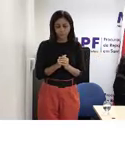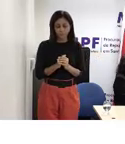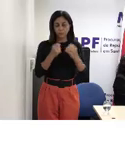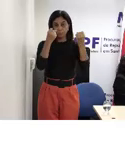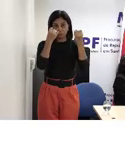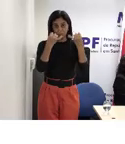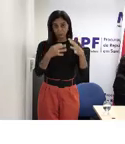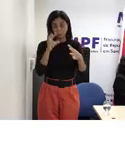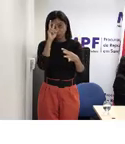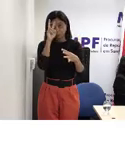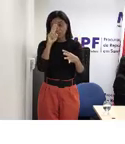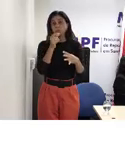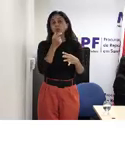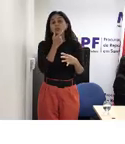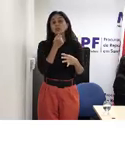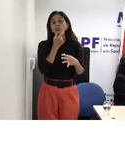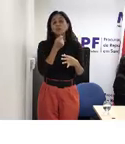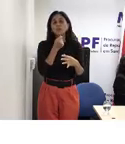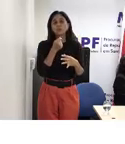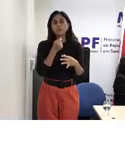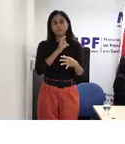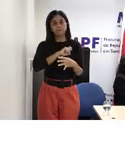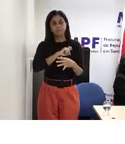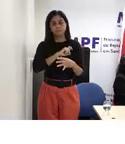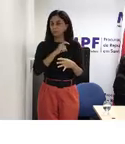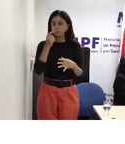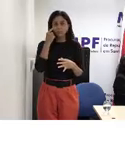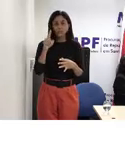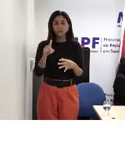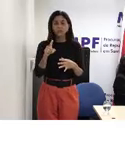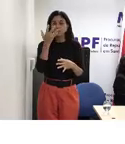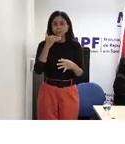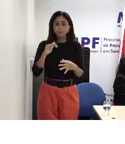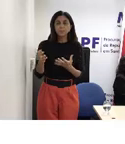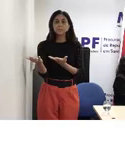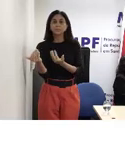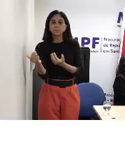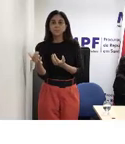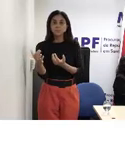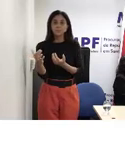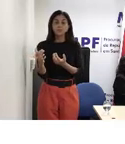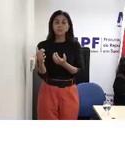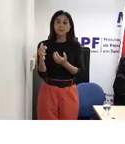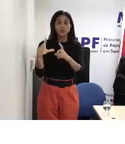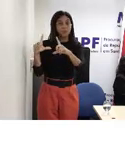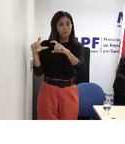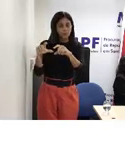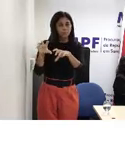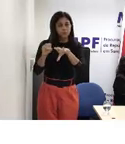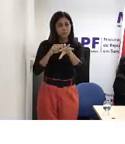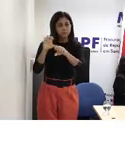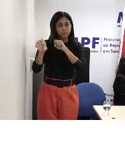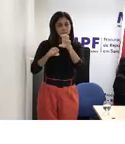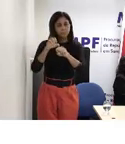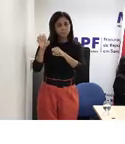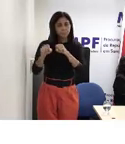adquiriu vídeos e fotografias contendo nudez explícita de um adolescente de 13 anos na época dos fatos o acusado se